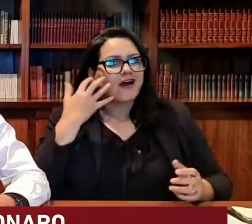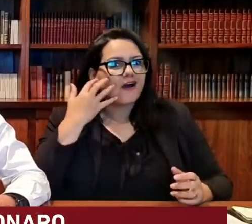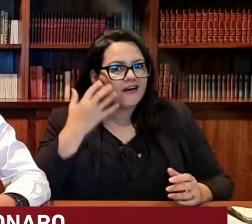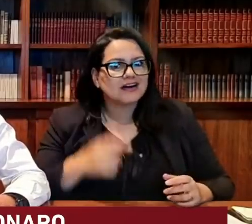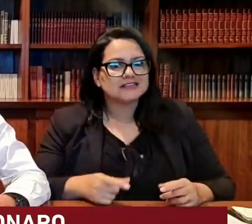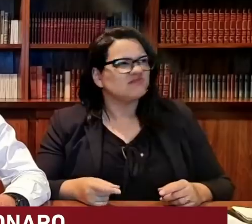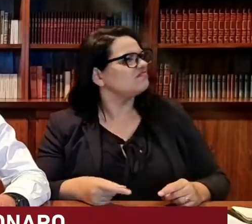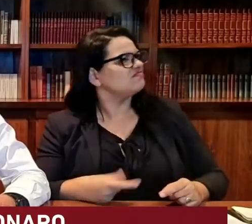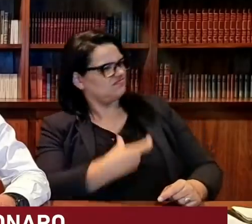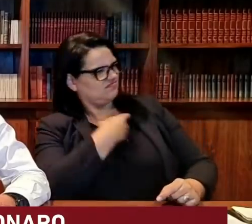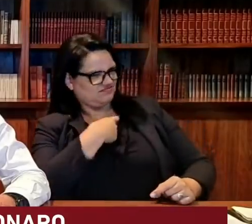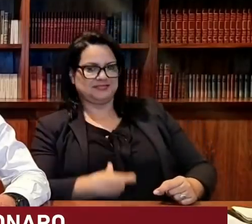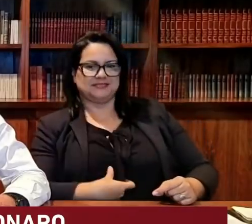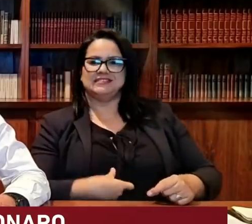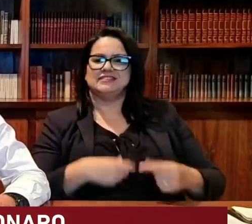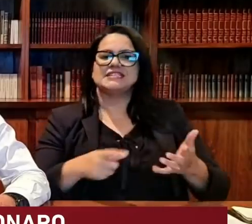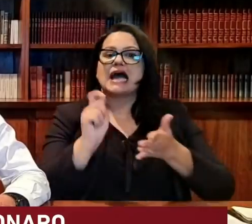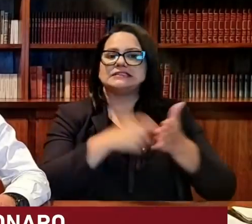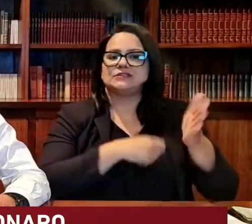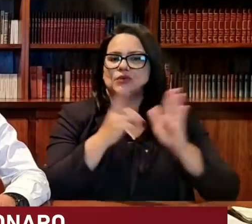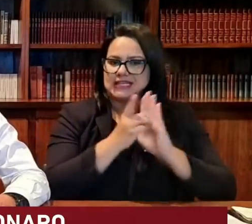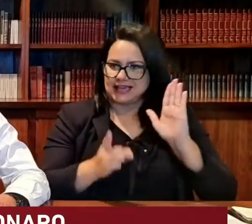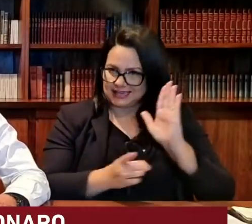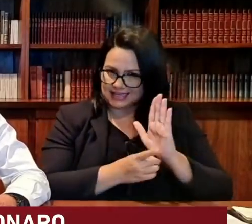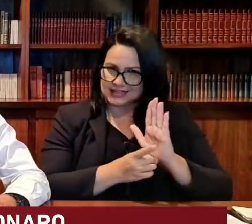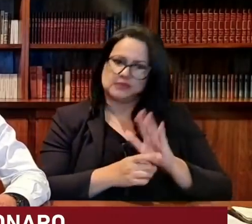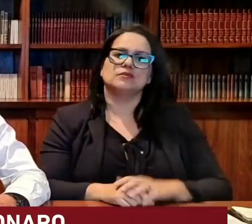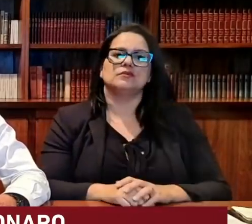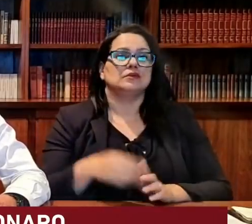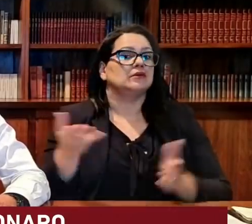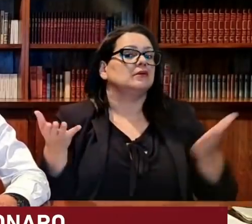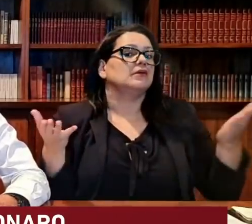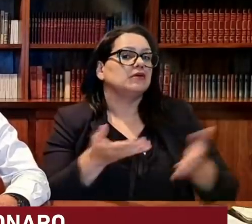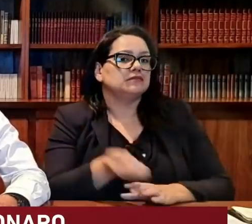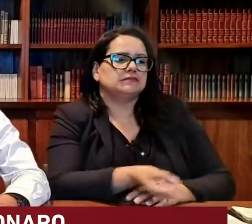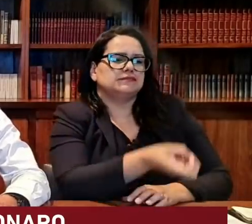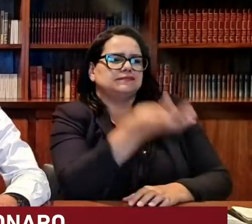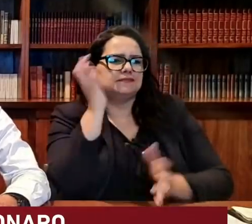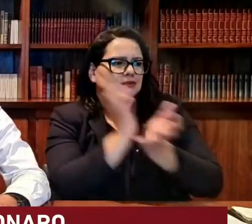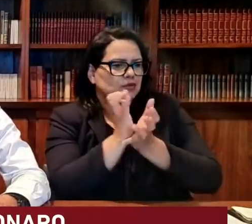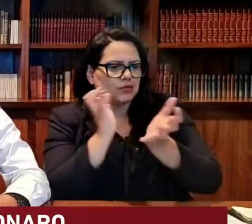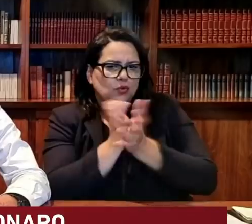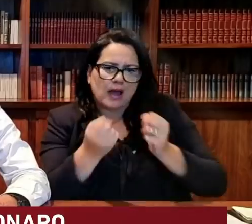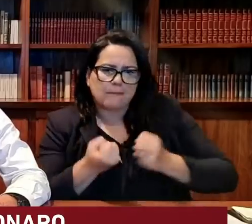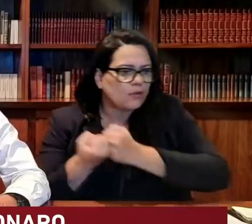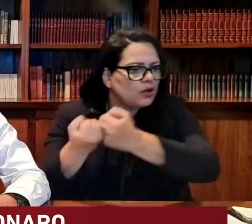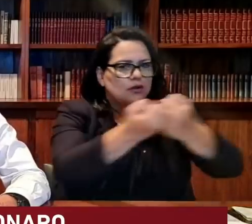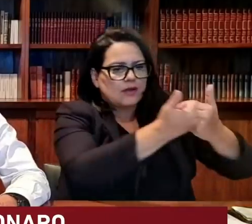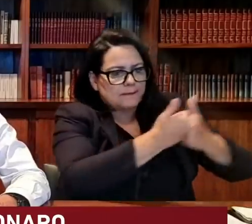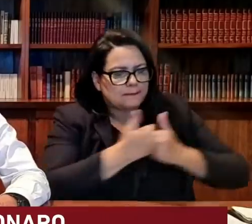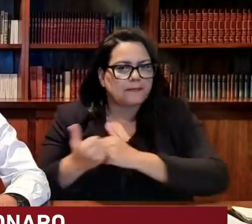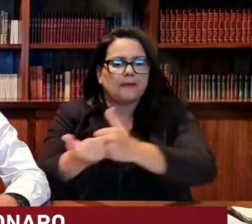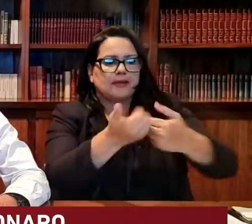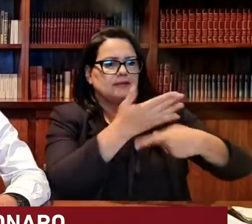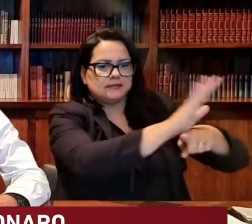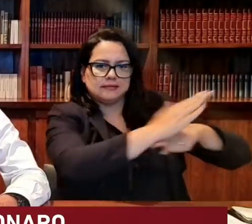senhor. O senhor assinou um decreto, hoje tem milhares de redes de apoio Brasil afora apoiando as mulheres,